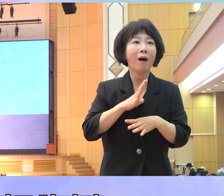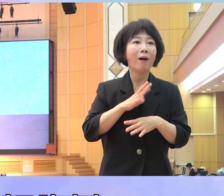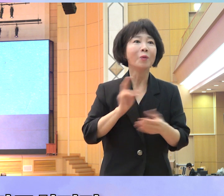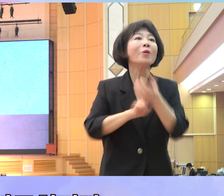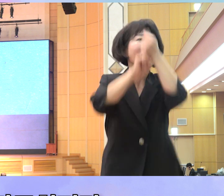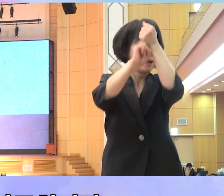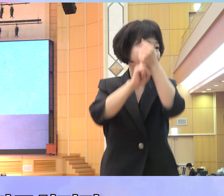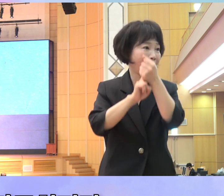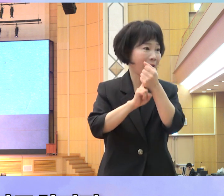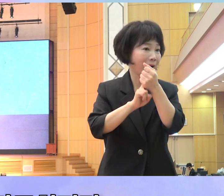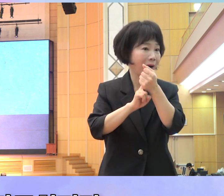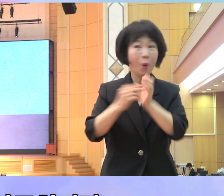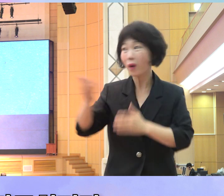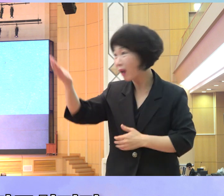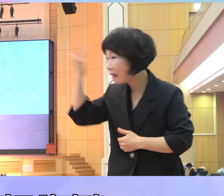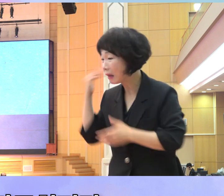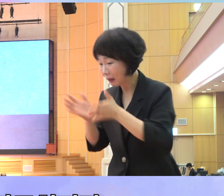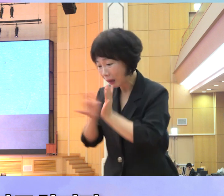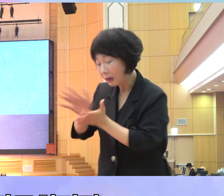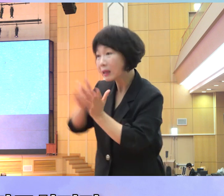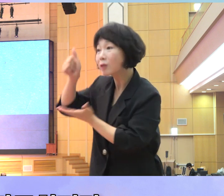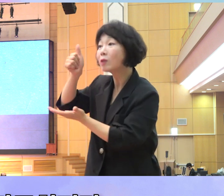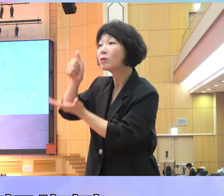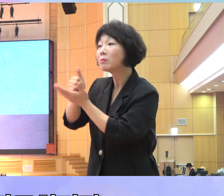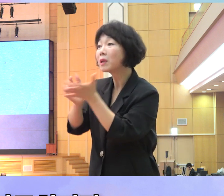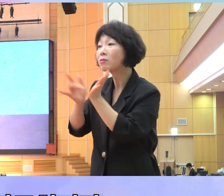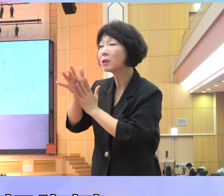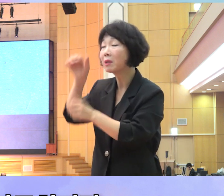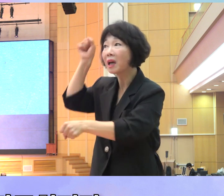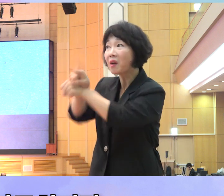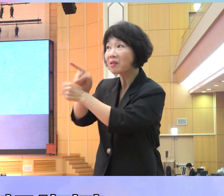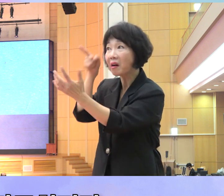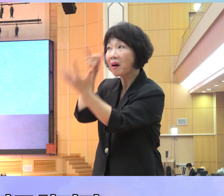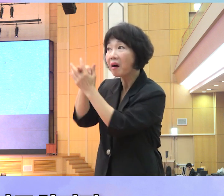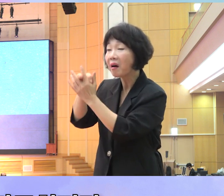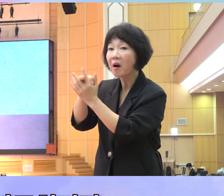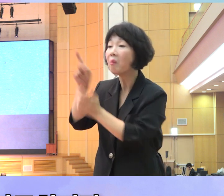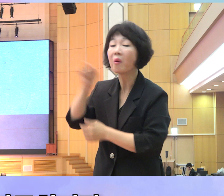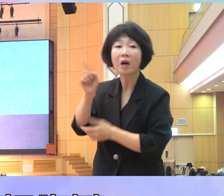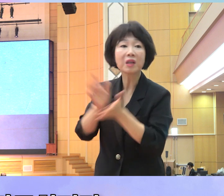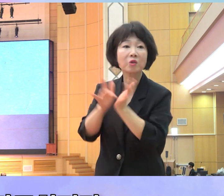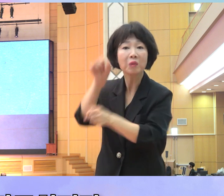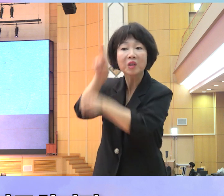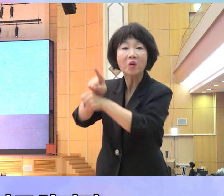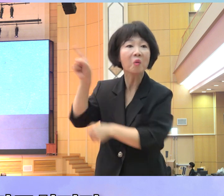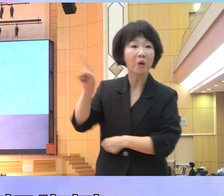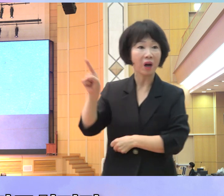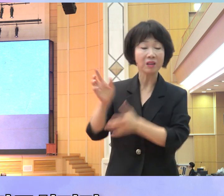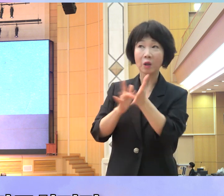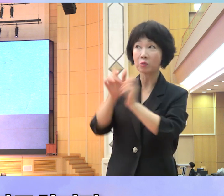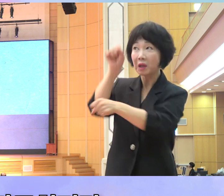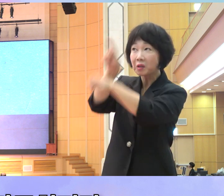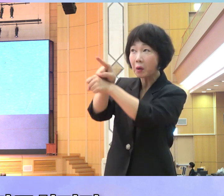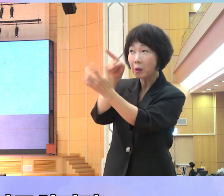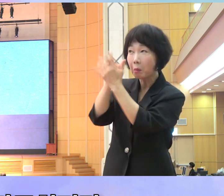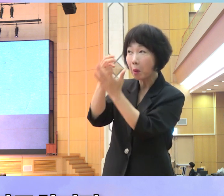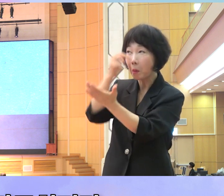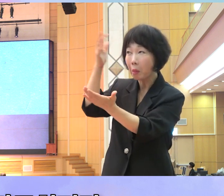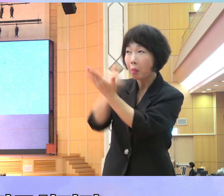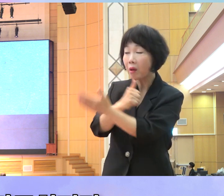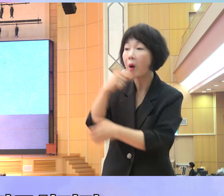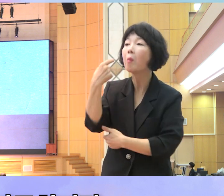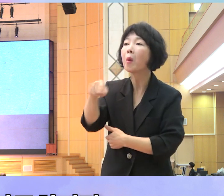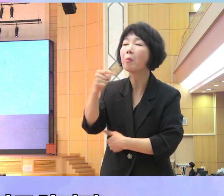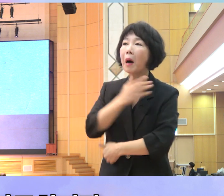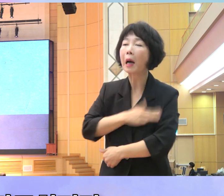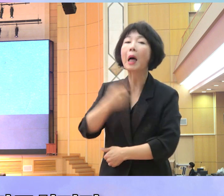때 가지고 계셨던 성품은, 예수님의 성품은 어떠했는가? 이걸 우리는 살펴보고 싶다라는